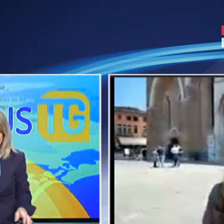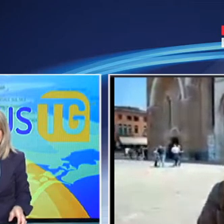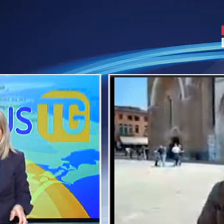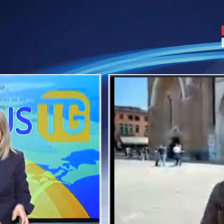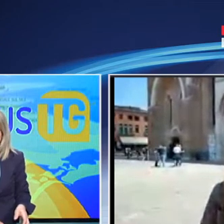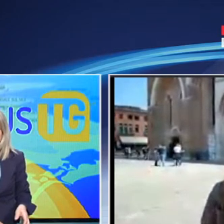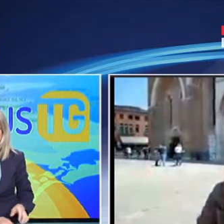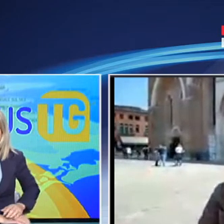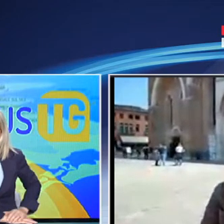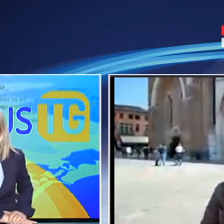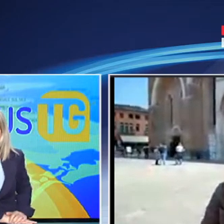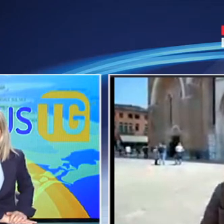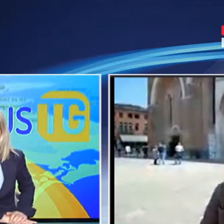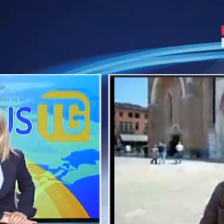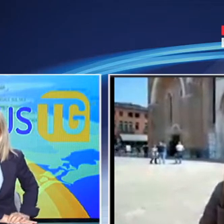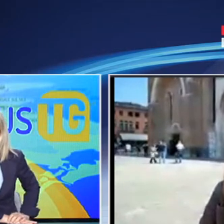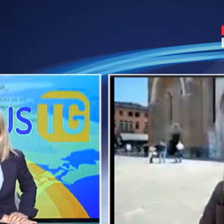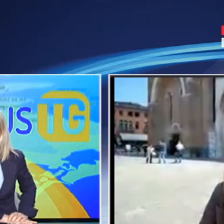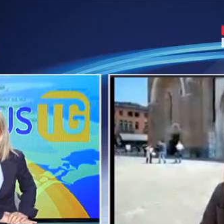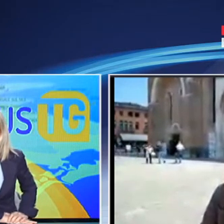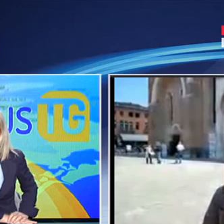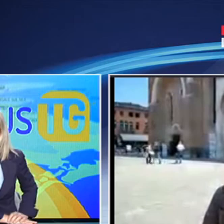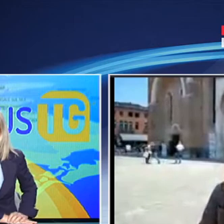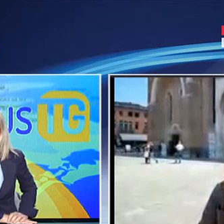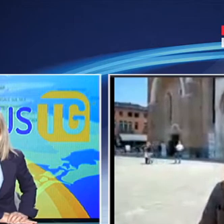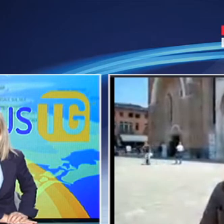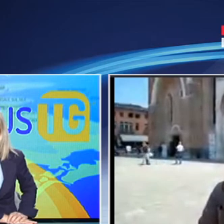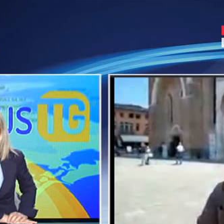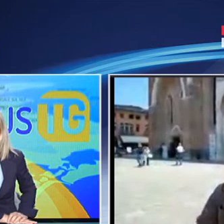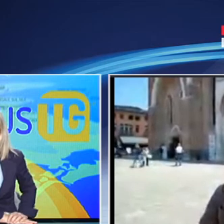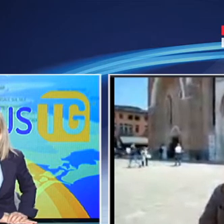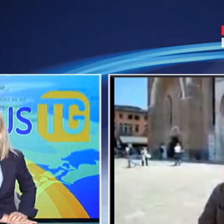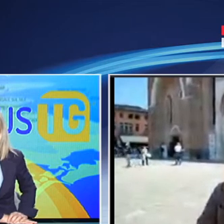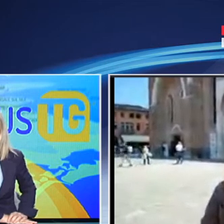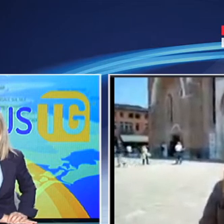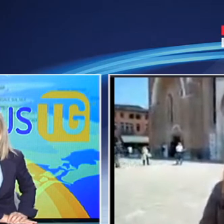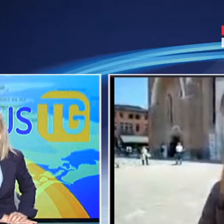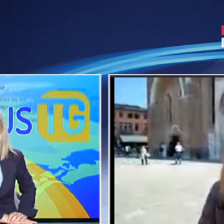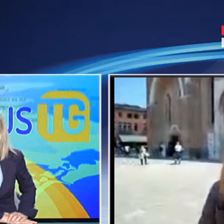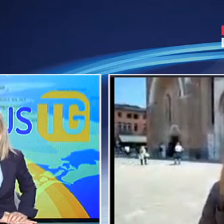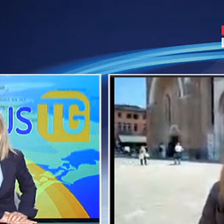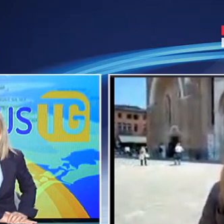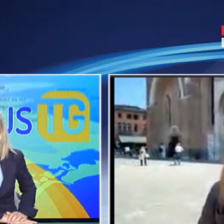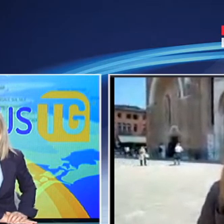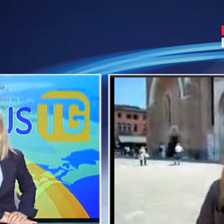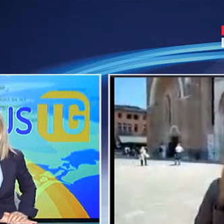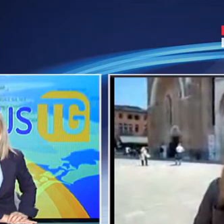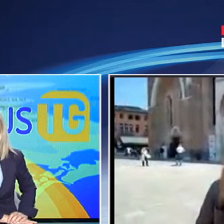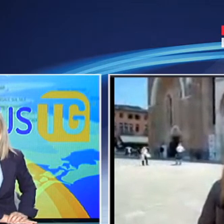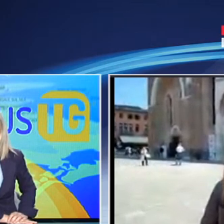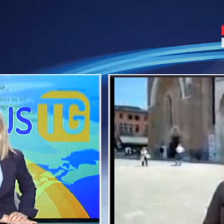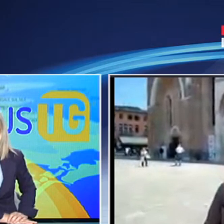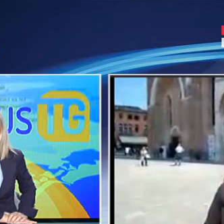anche il punto sulla presentazione che c'è appena stata della Giugno Antoniano per i padovani e per i tanti fedeli, quindi un appuntamento